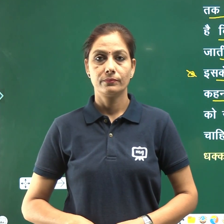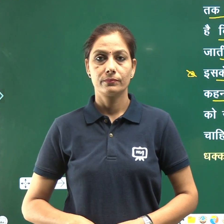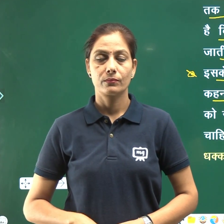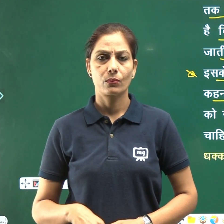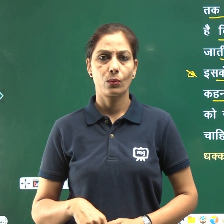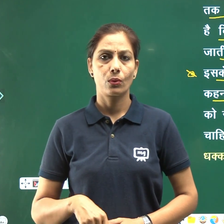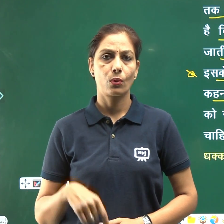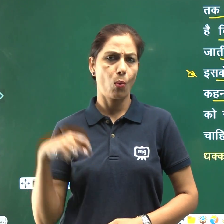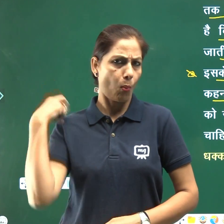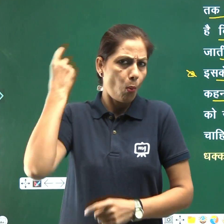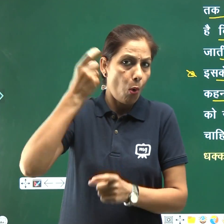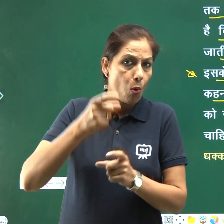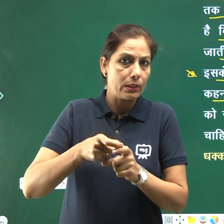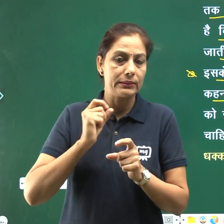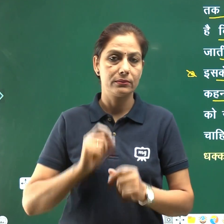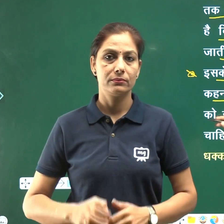पुरानों को